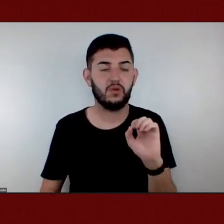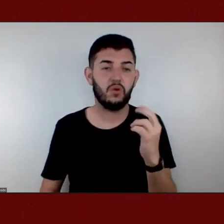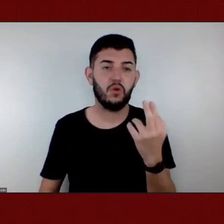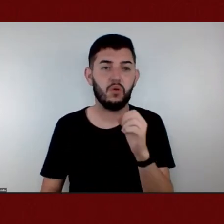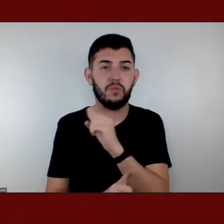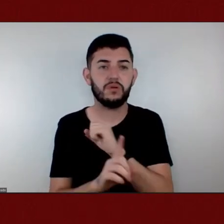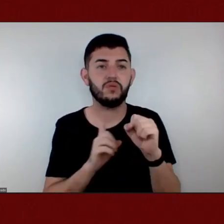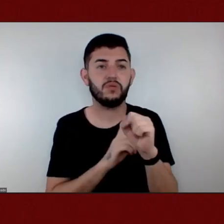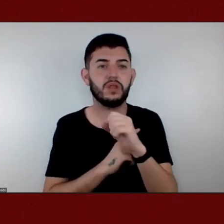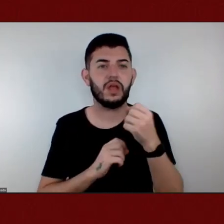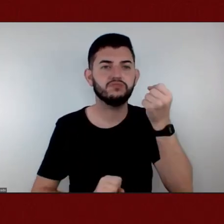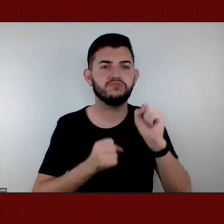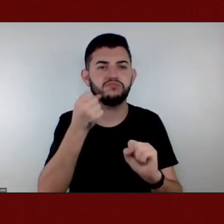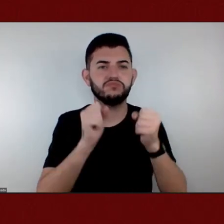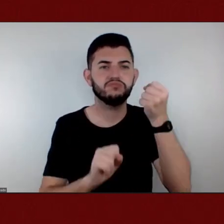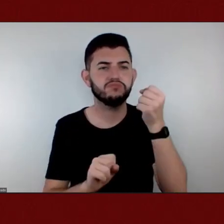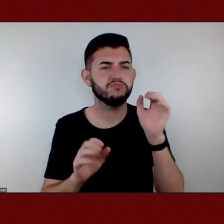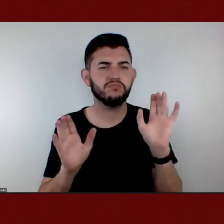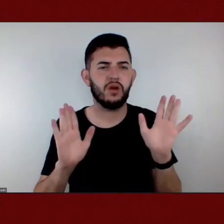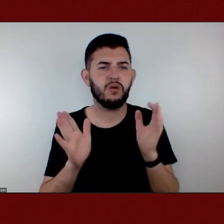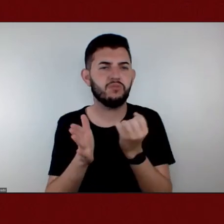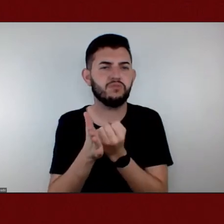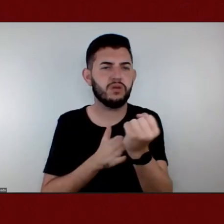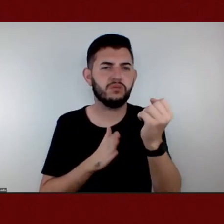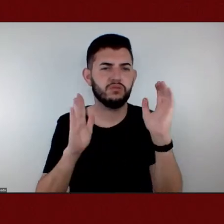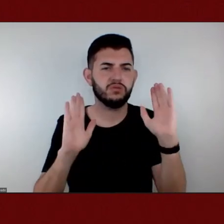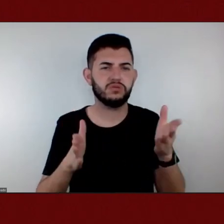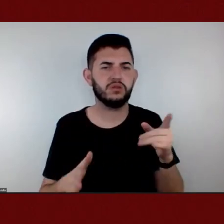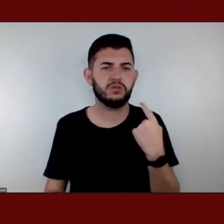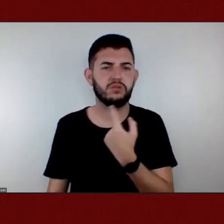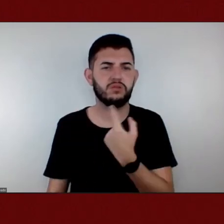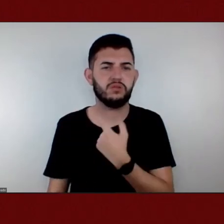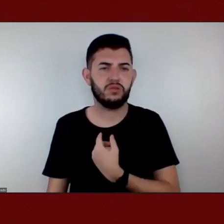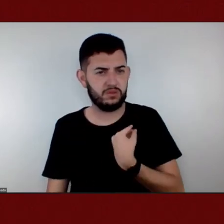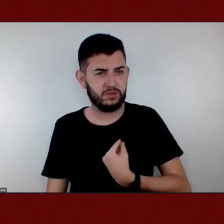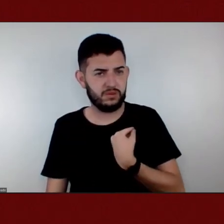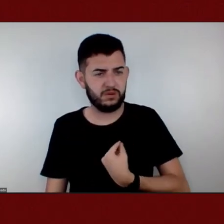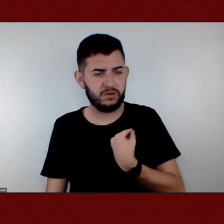industrial. Nós estamos vivendo algo